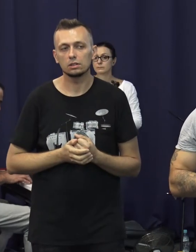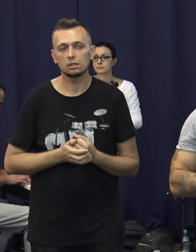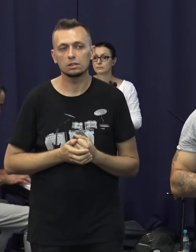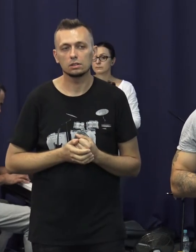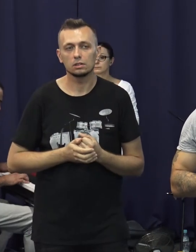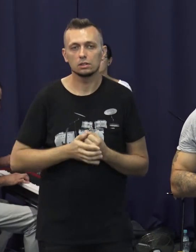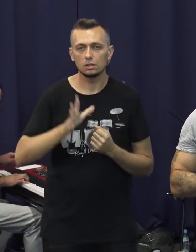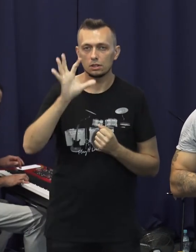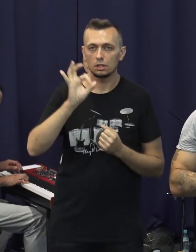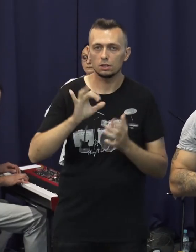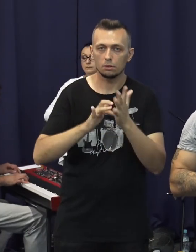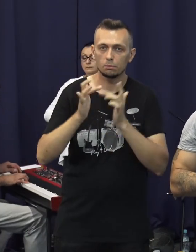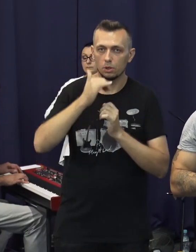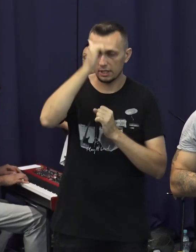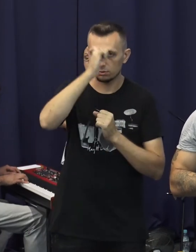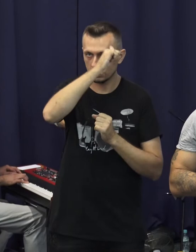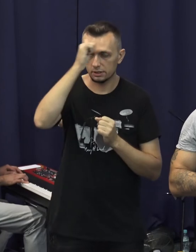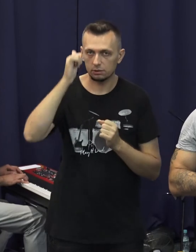bo Jezus Chrystus